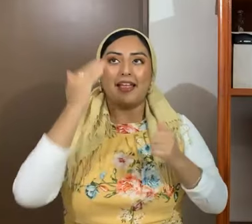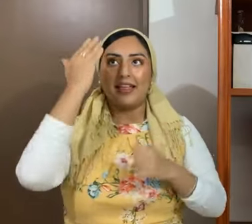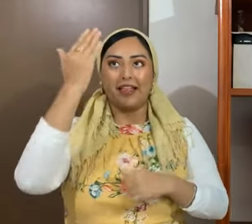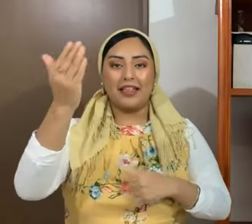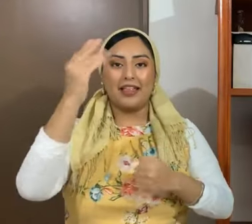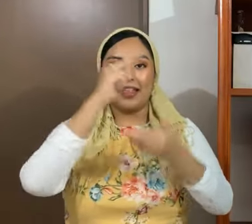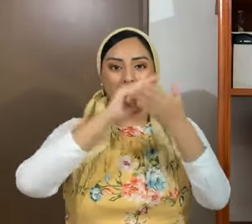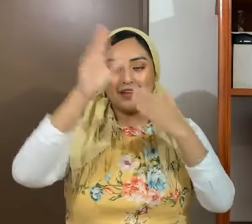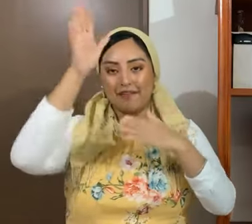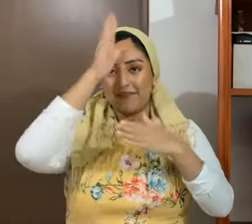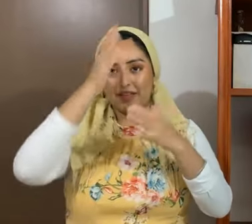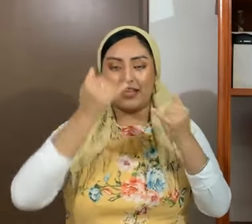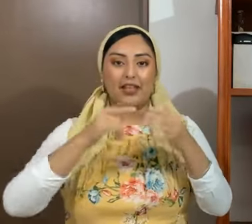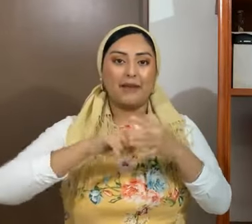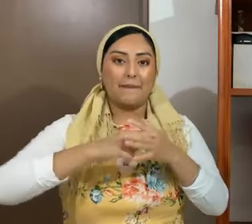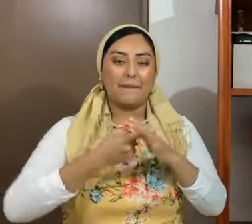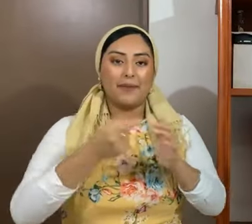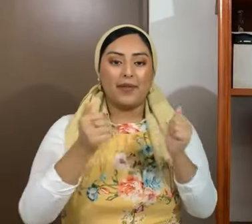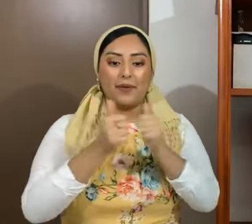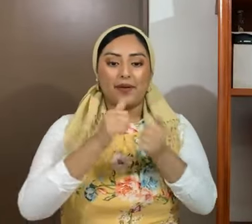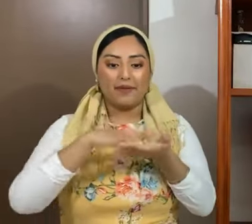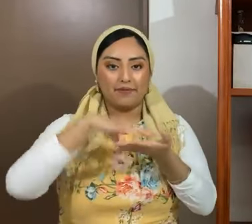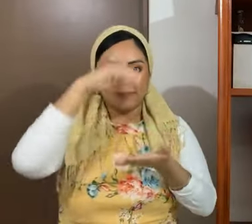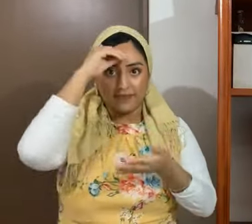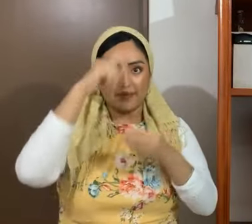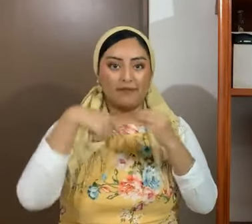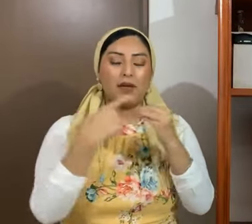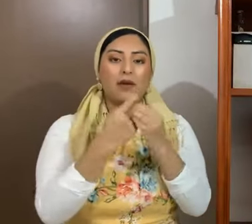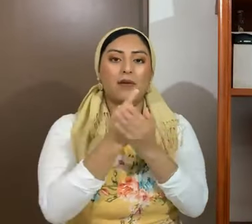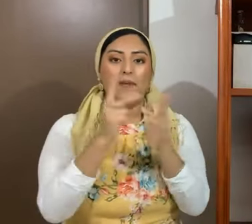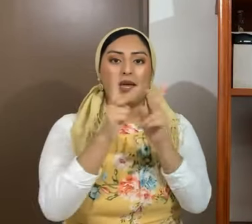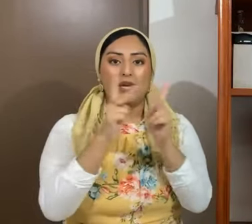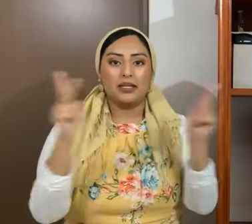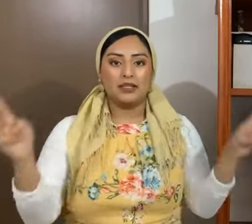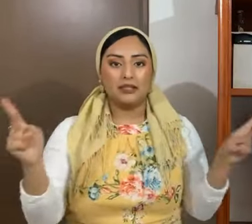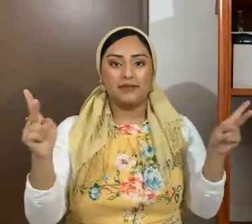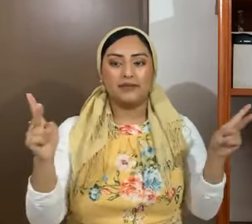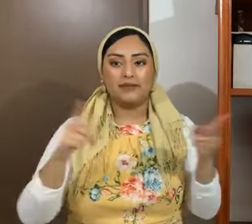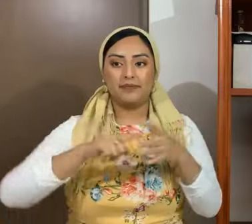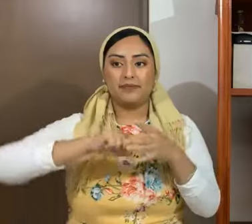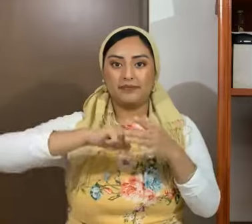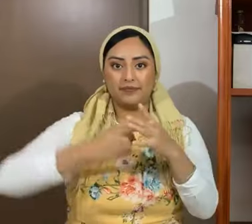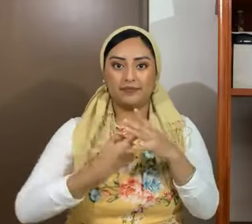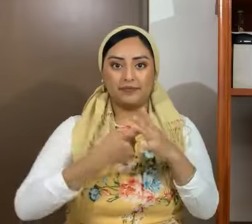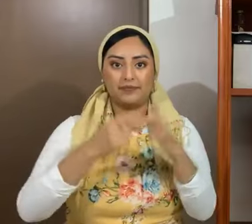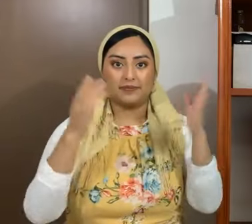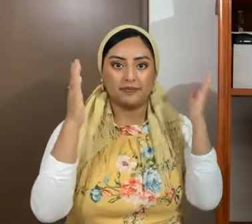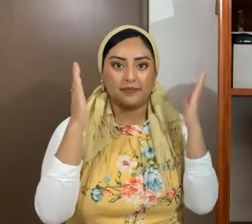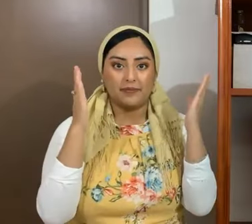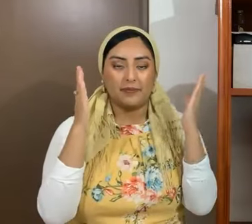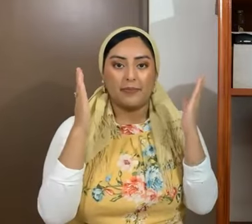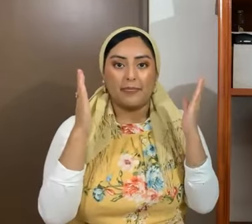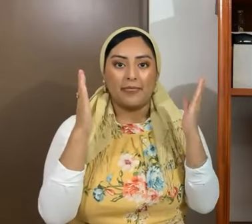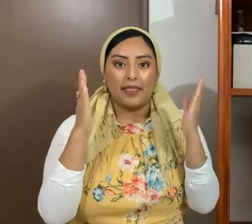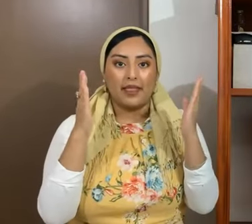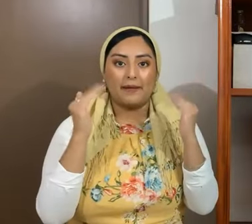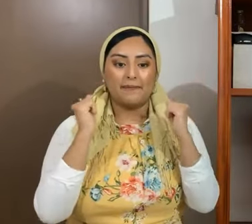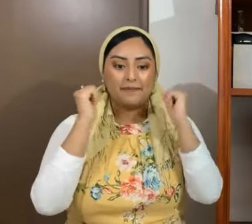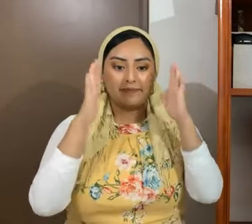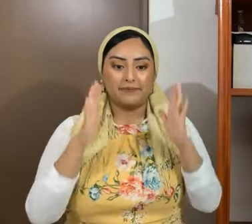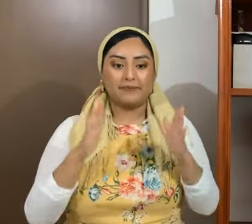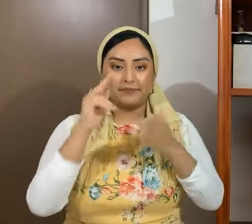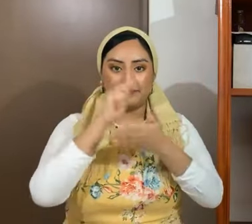amados Sahim, con el estudio de la Parashá. Vamos a hacer una breve oración y empezaremos. Padre amado Yahweh, toda